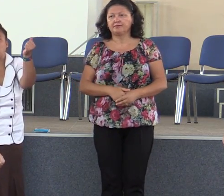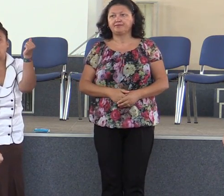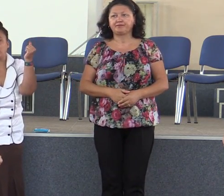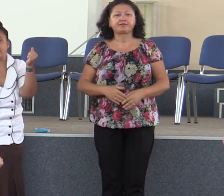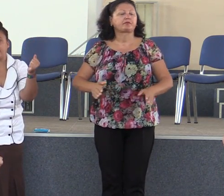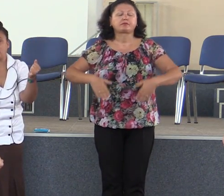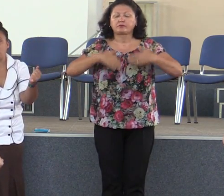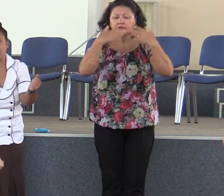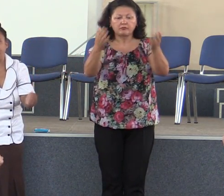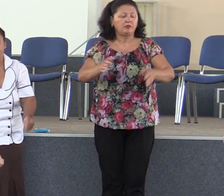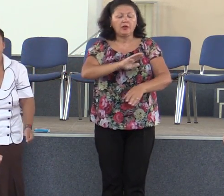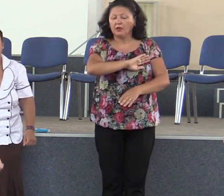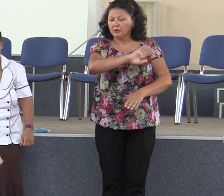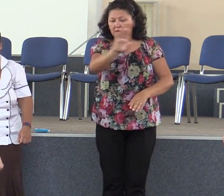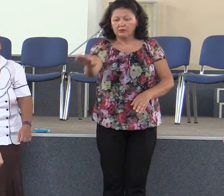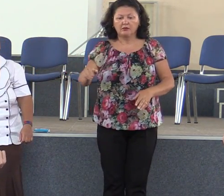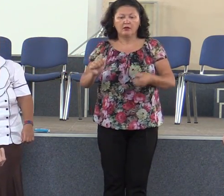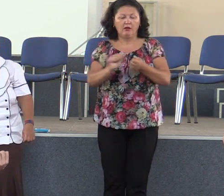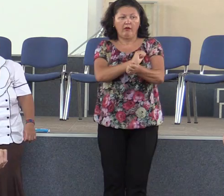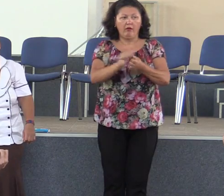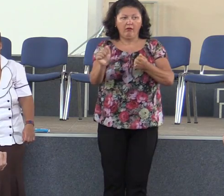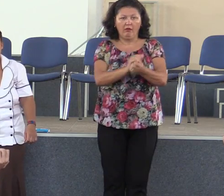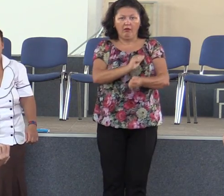Să-i dai tot ce te distruge.